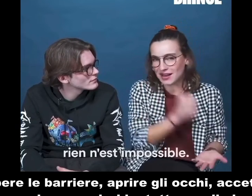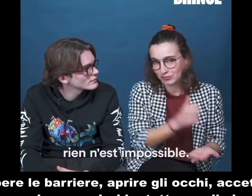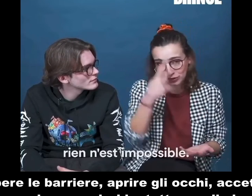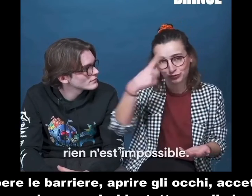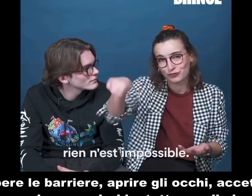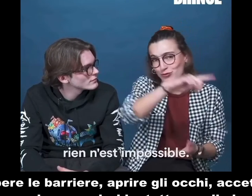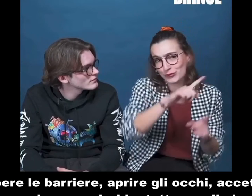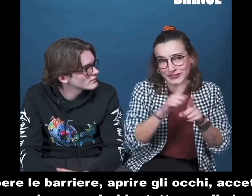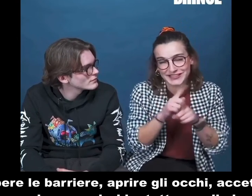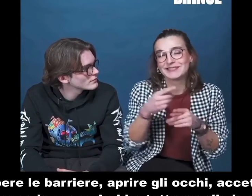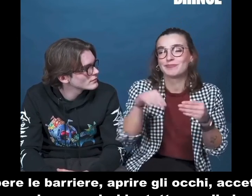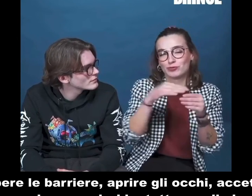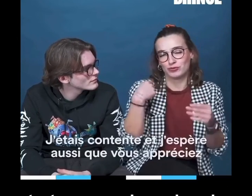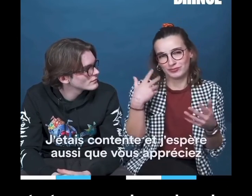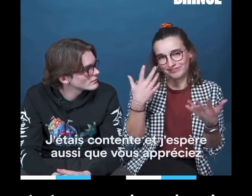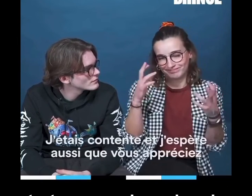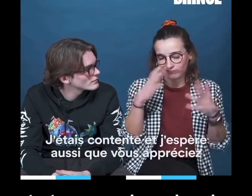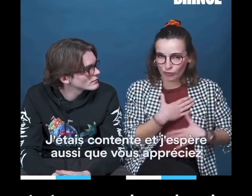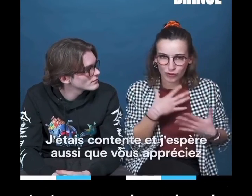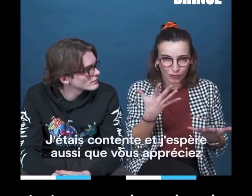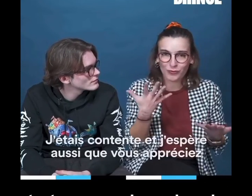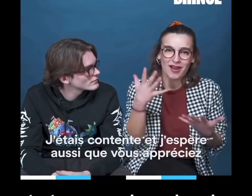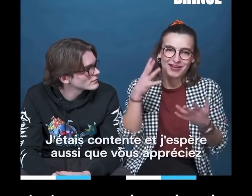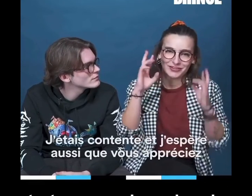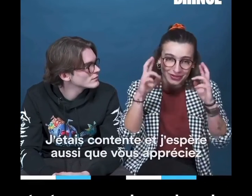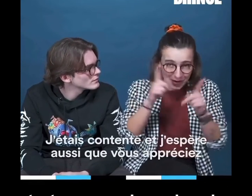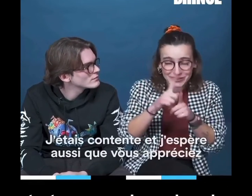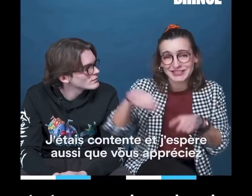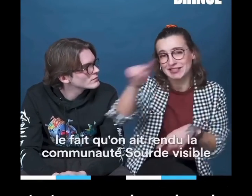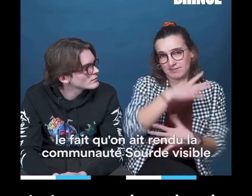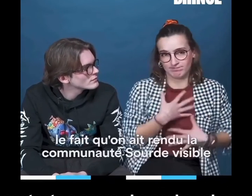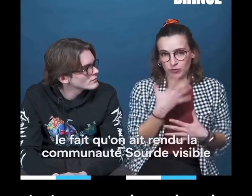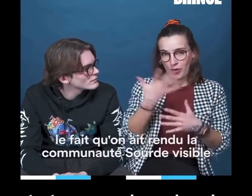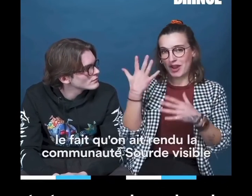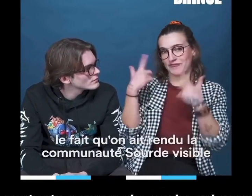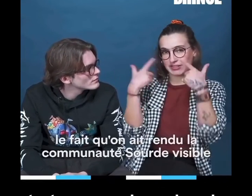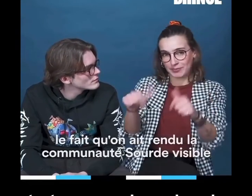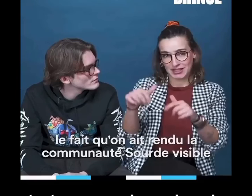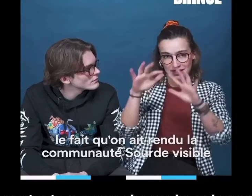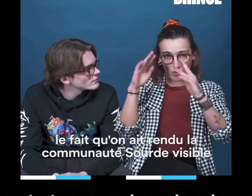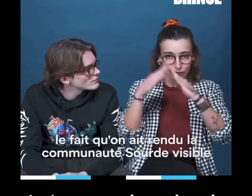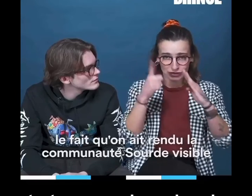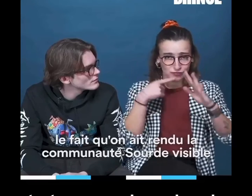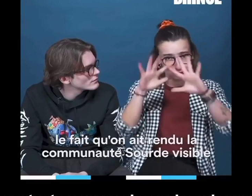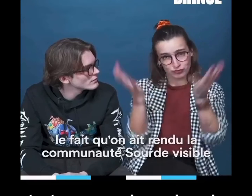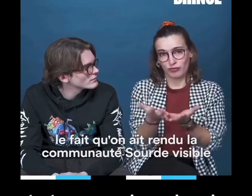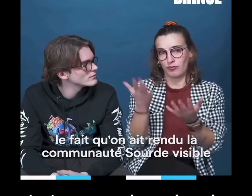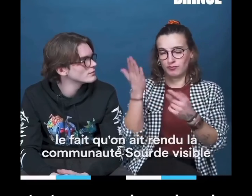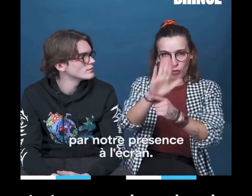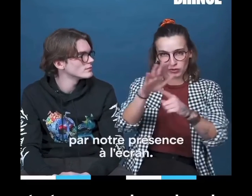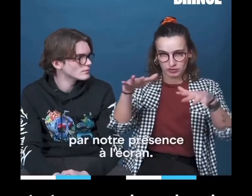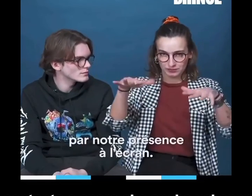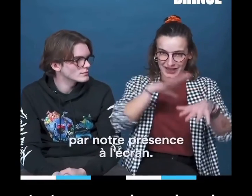n'est impossible. Et j'ai été contente et j'espère aussi que vous appréciez le fait qu'on ait rendu la communauté sourde visible par notre présence à